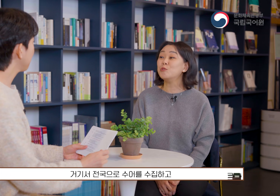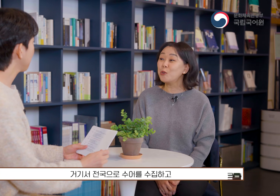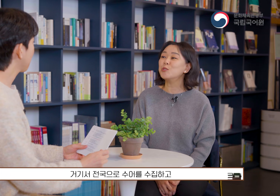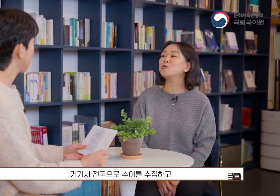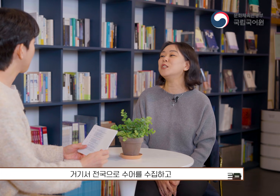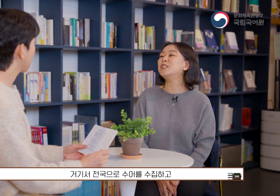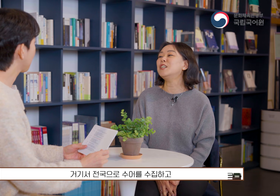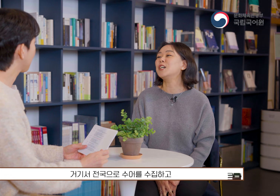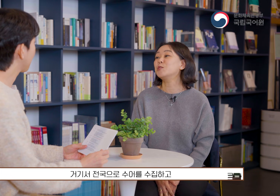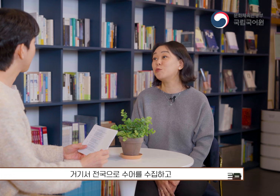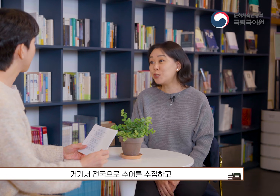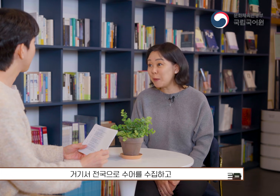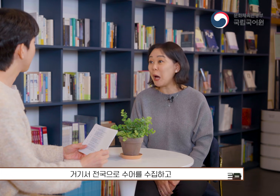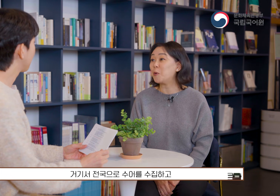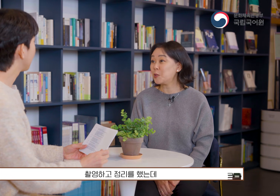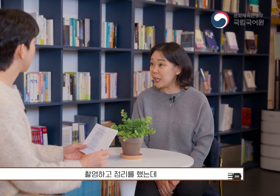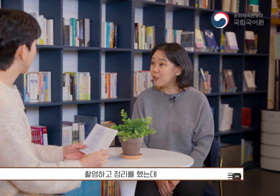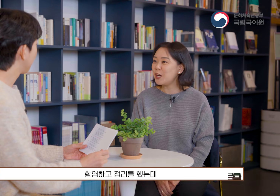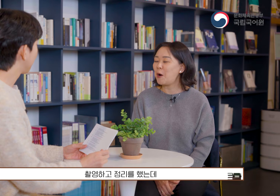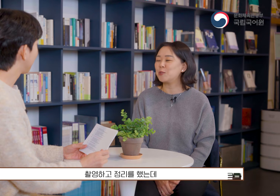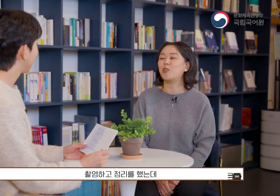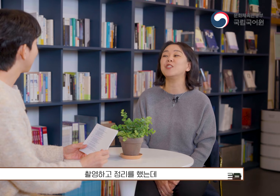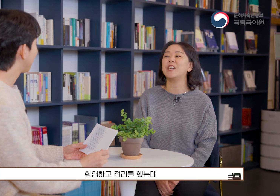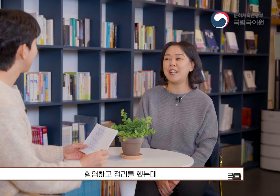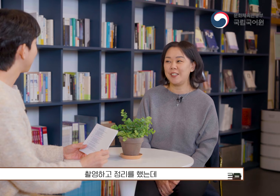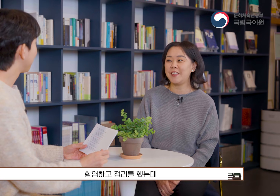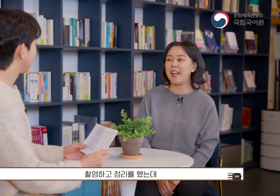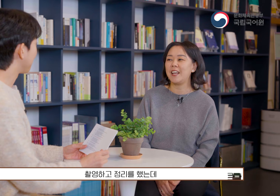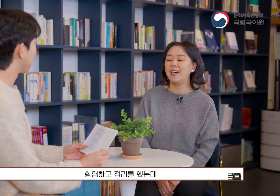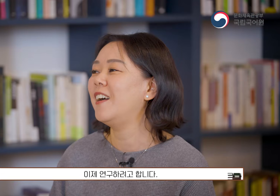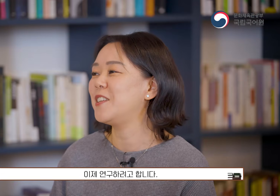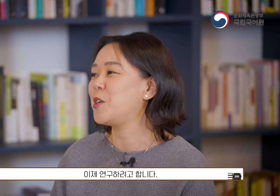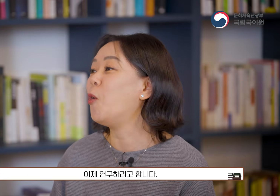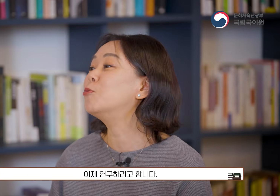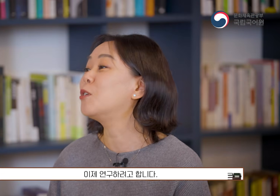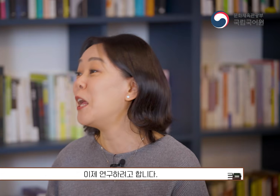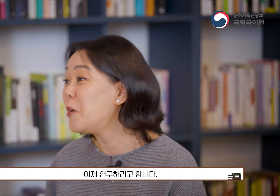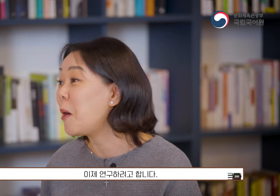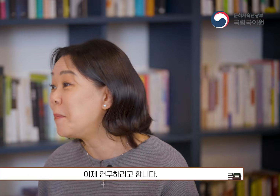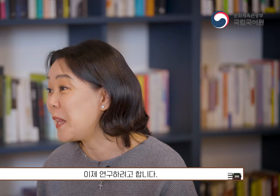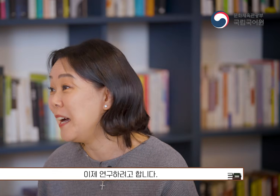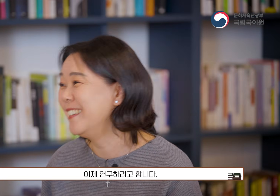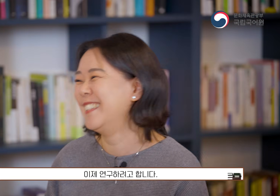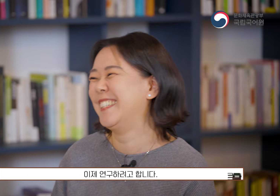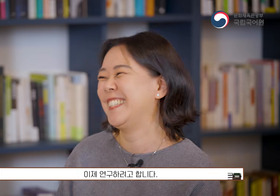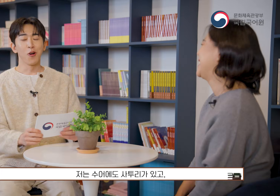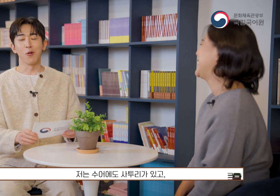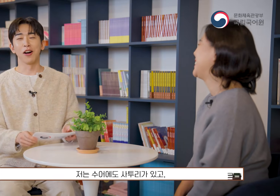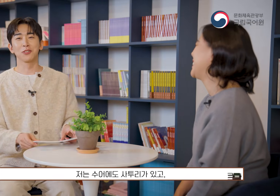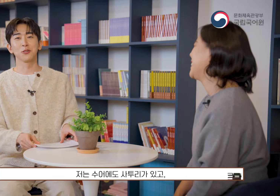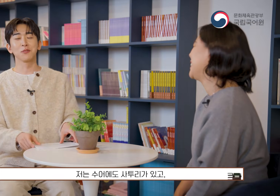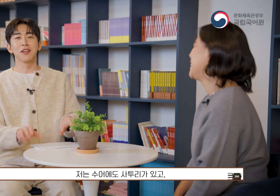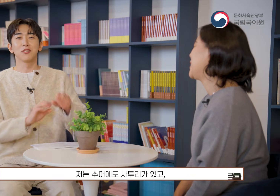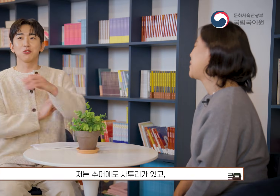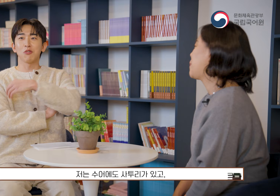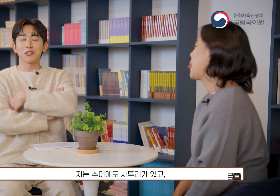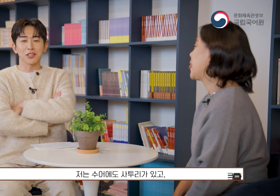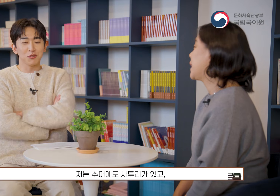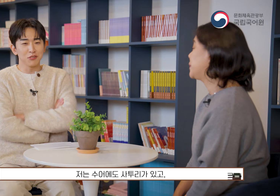전국으로 수어를 수집을 하고 촬영을 하고 정리를 했는데 이제 연구를 하려고 합니다. 와, 저는 수어